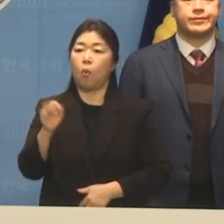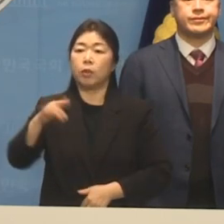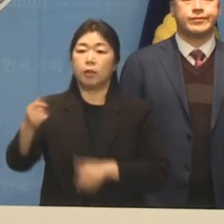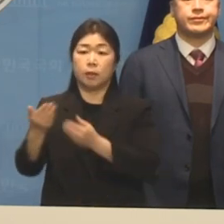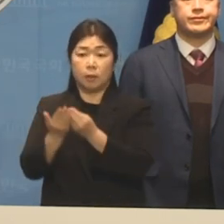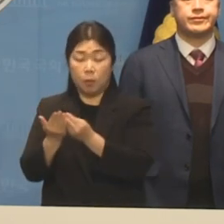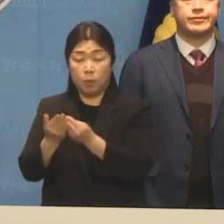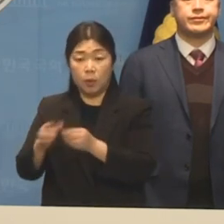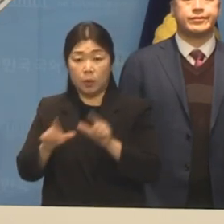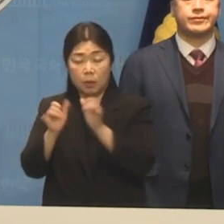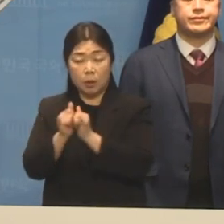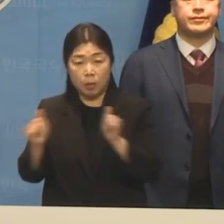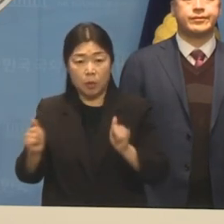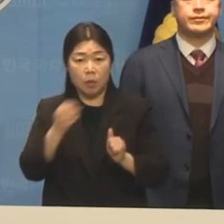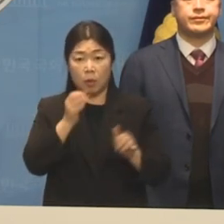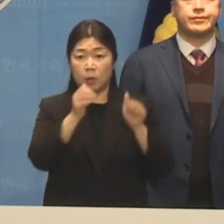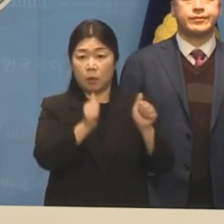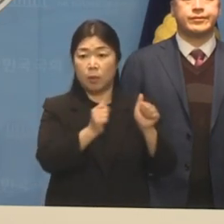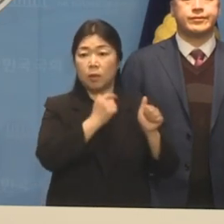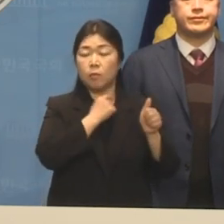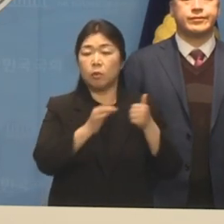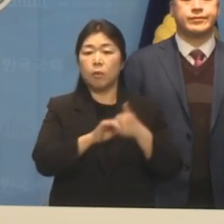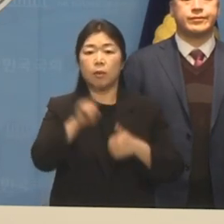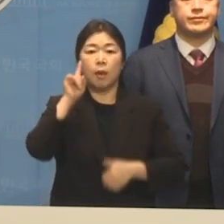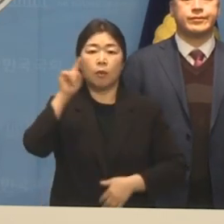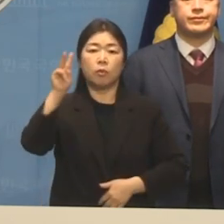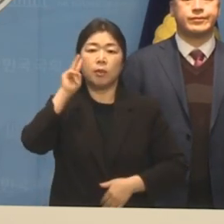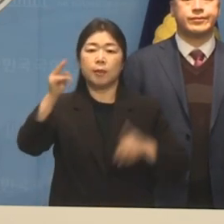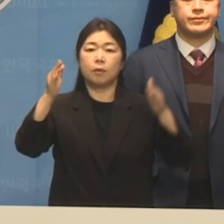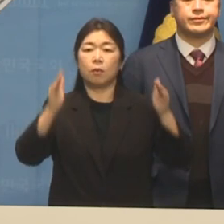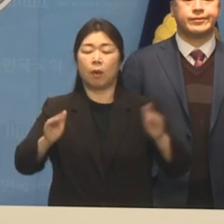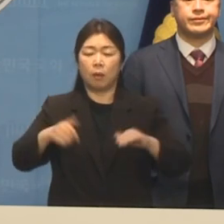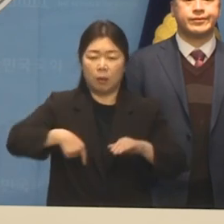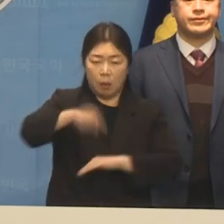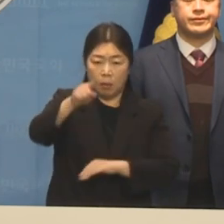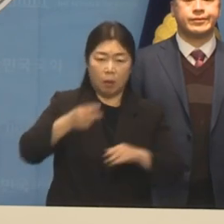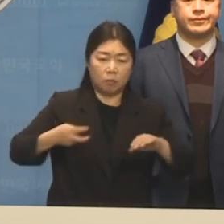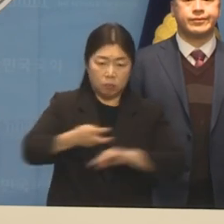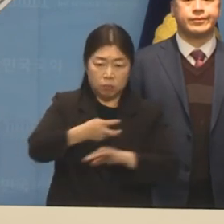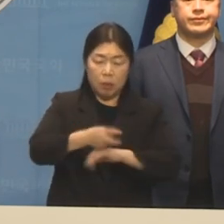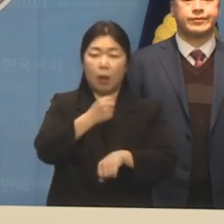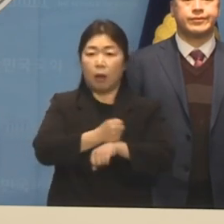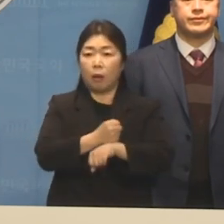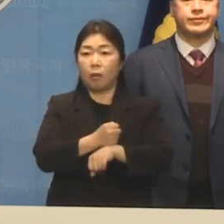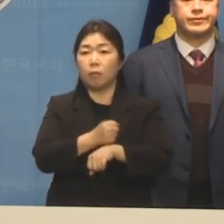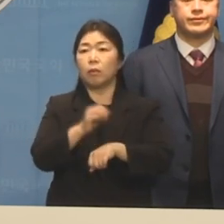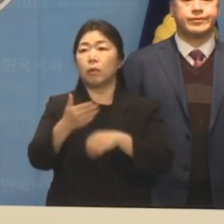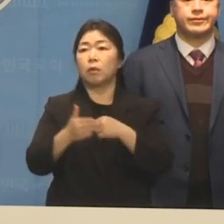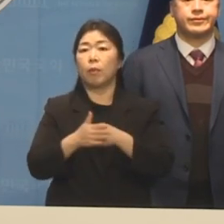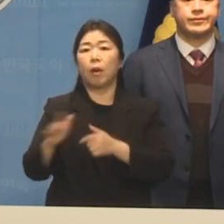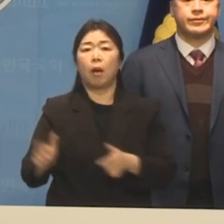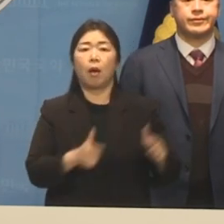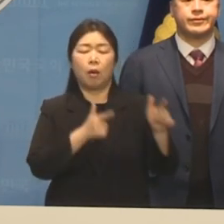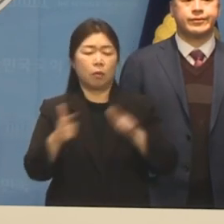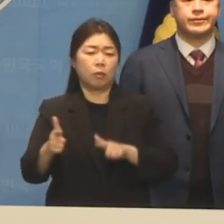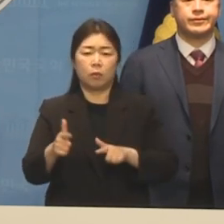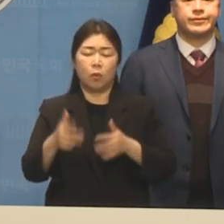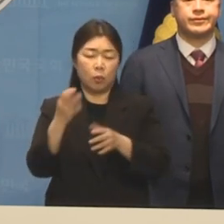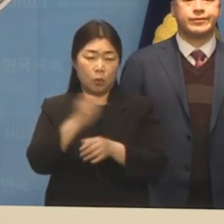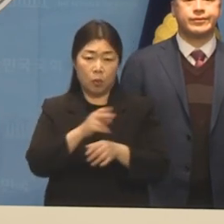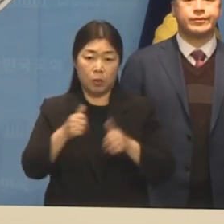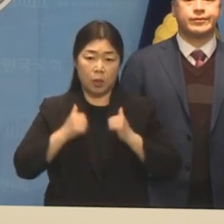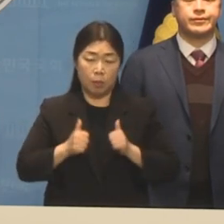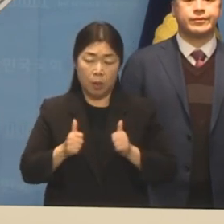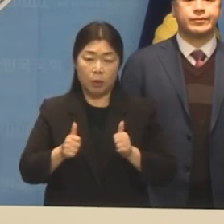재판을 받기 위해서는 이틀을 소비해야 해서 1일 생계권 포기하거나 재판을 포기하는